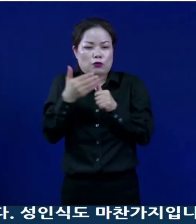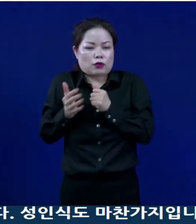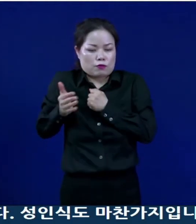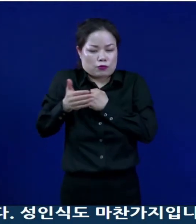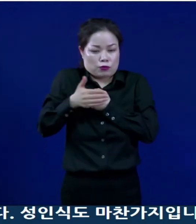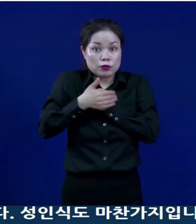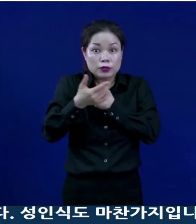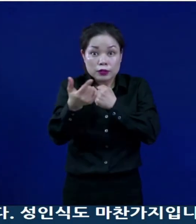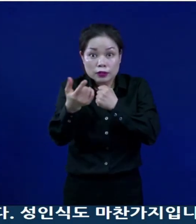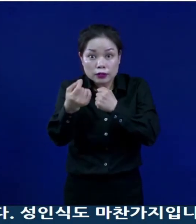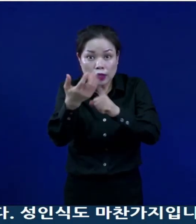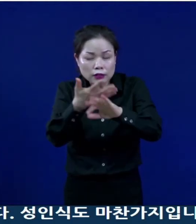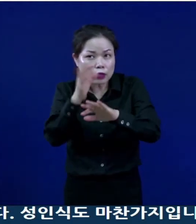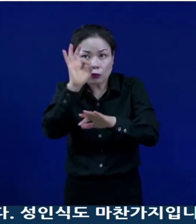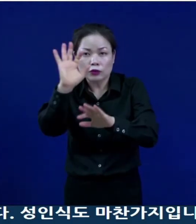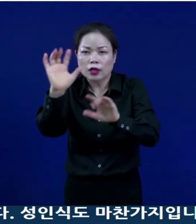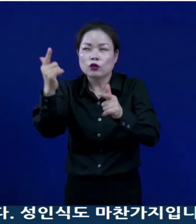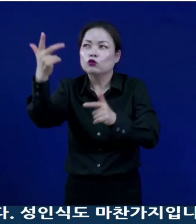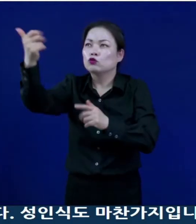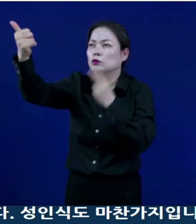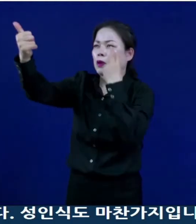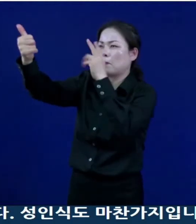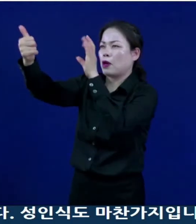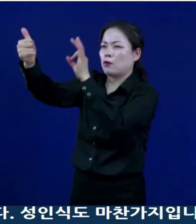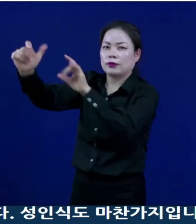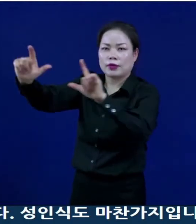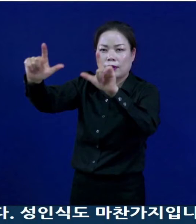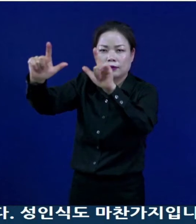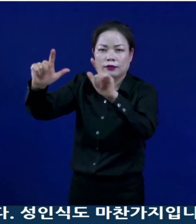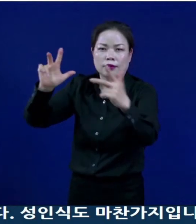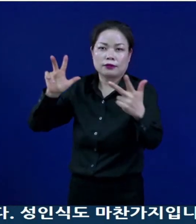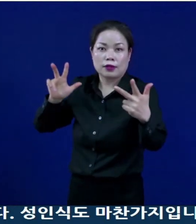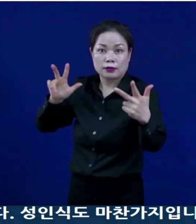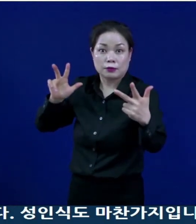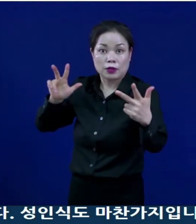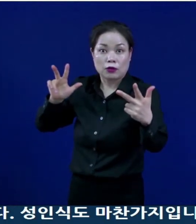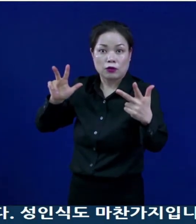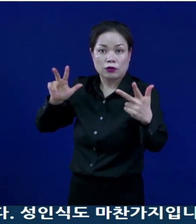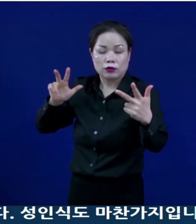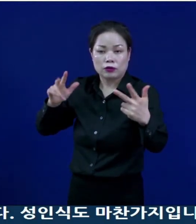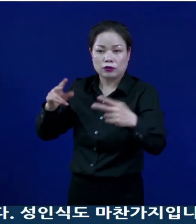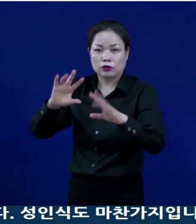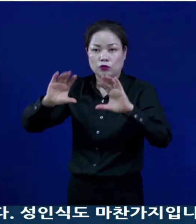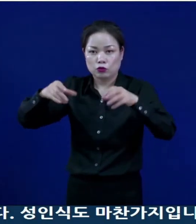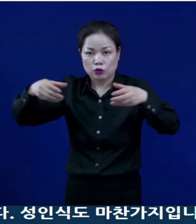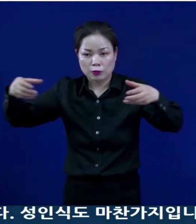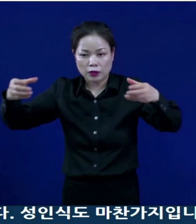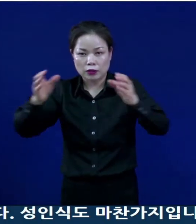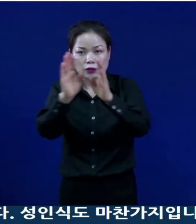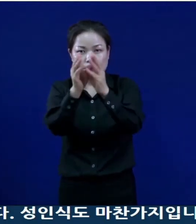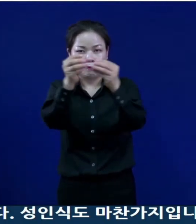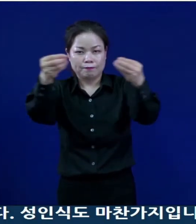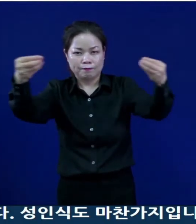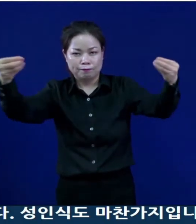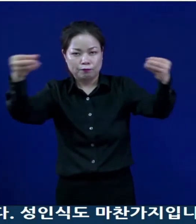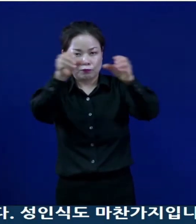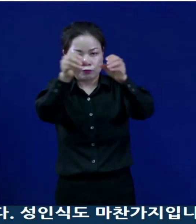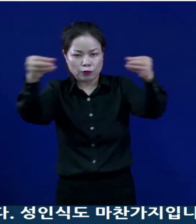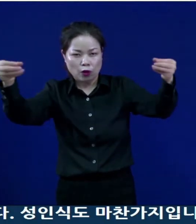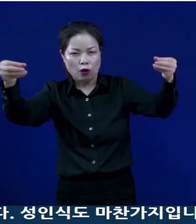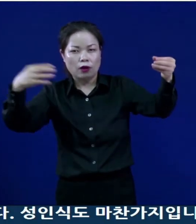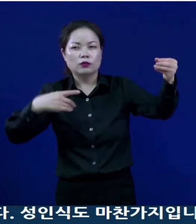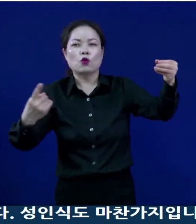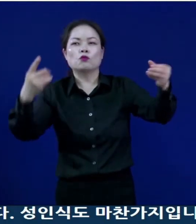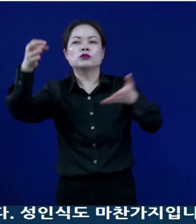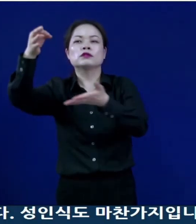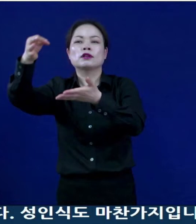있듯이 다른 곳을 보지 않고 주님만을 바라보고 살겠다는 다짐을 하고, 두루마리 오경을 높이 들고 내 인생의 가장 높은 가치는